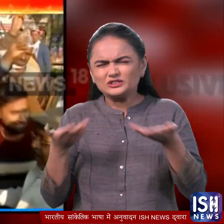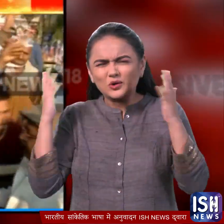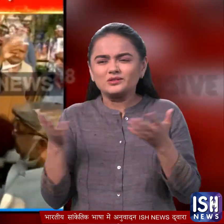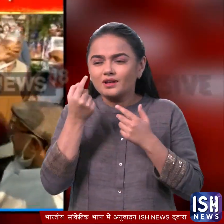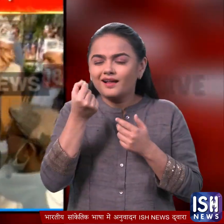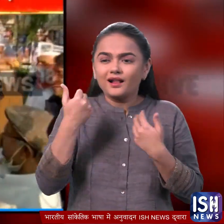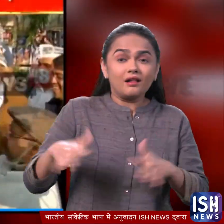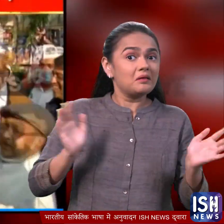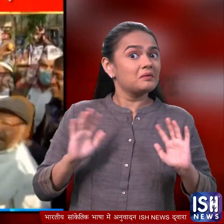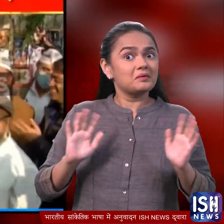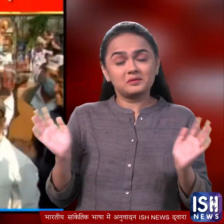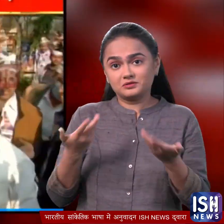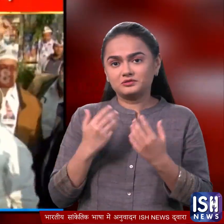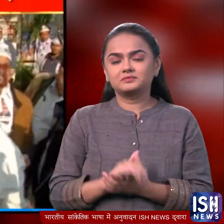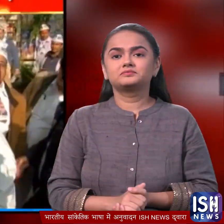छोड़ी।